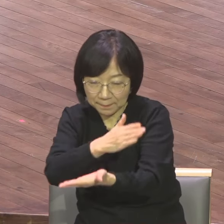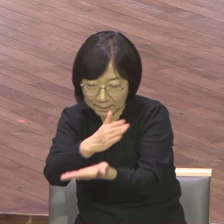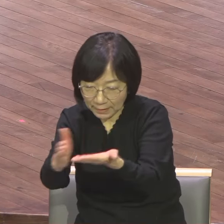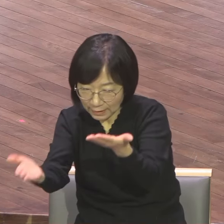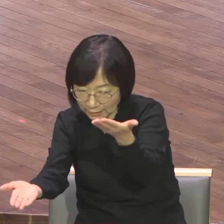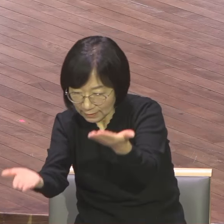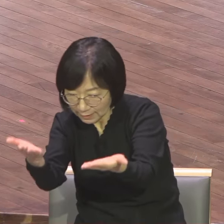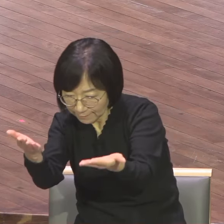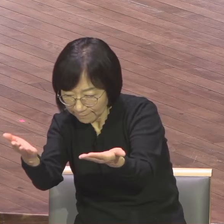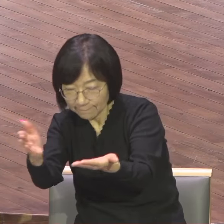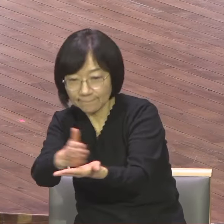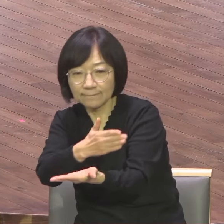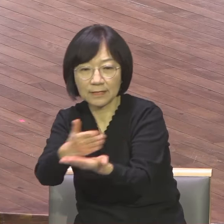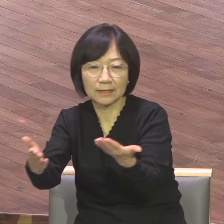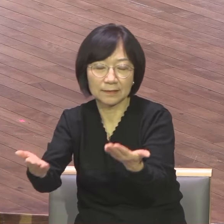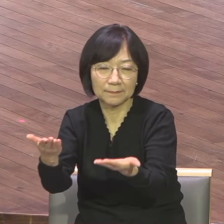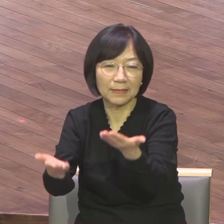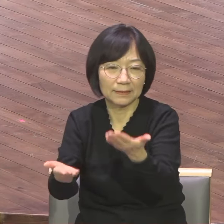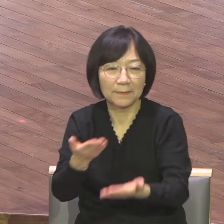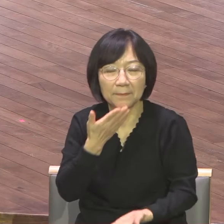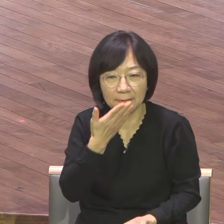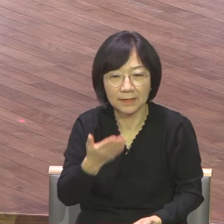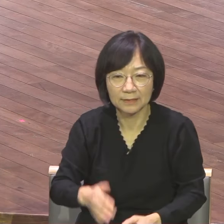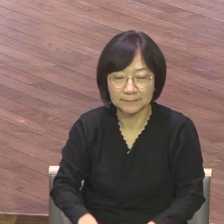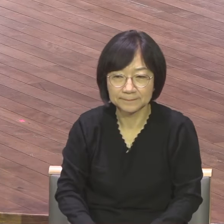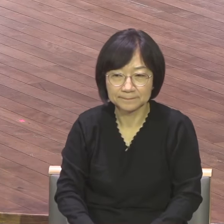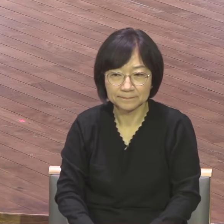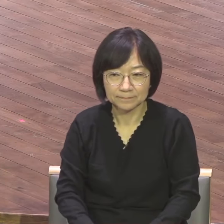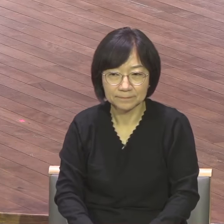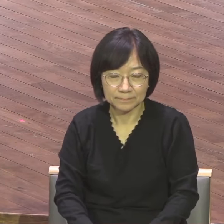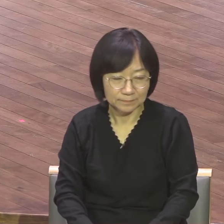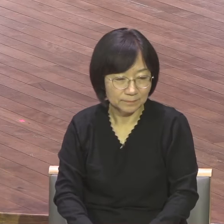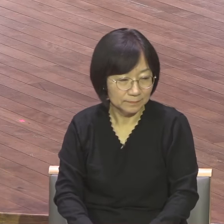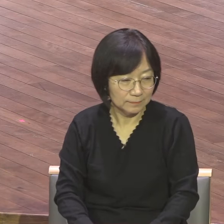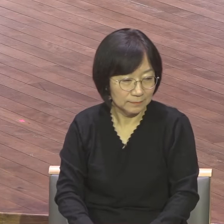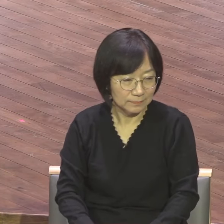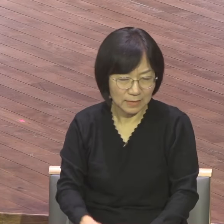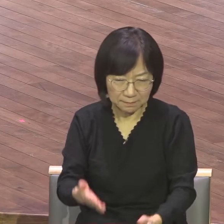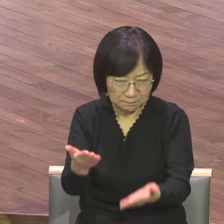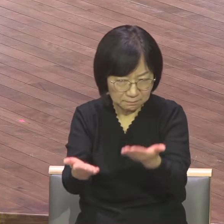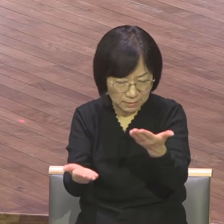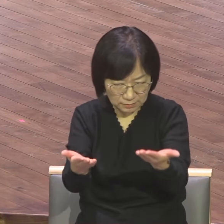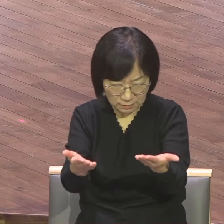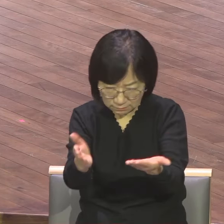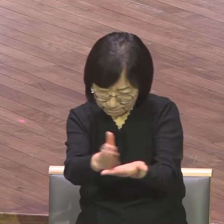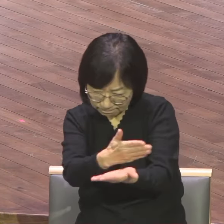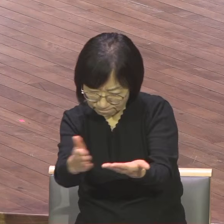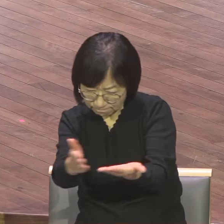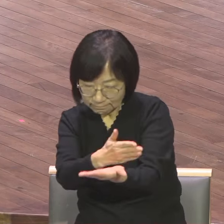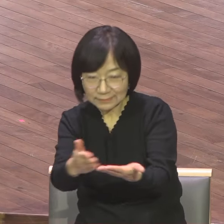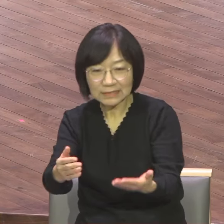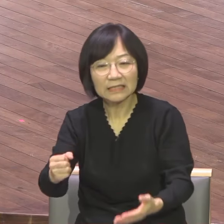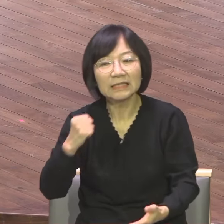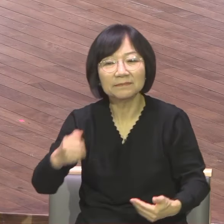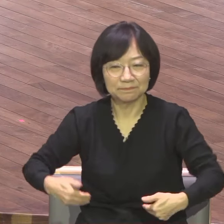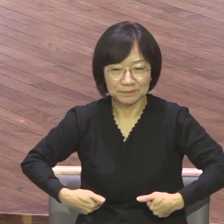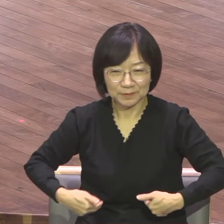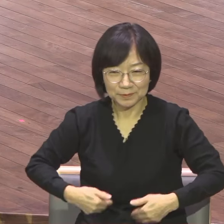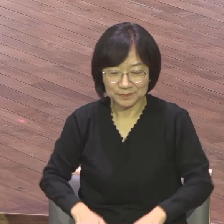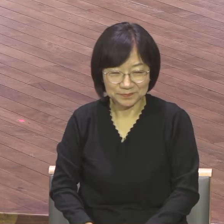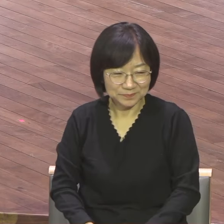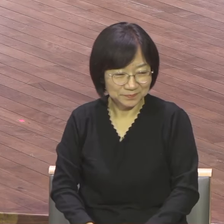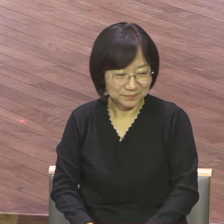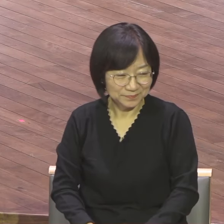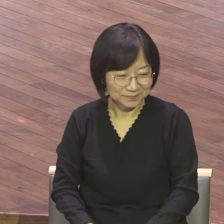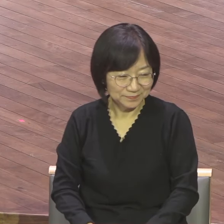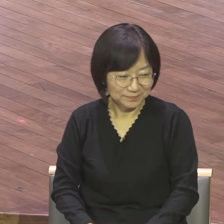이 진리의 바탕 위에 지혜로운 판단력. 세상에서도요, 이래 초이스 하잖아. 뭘 아침에